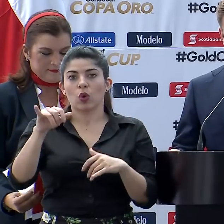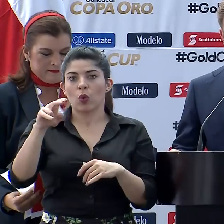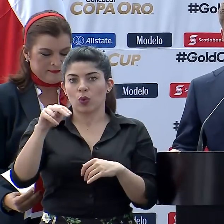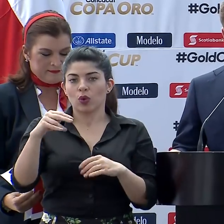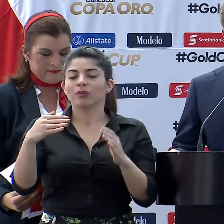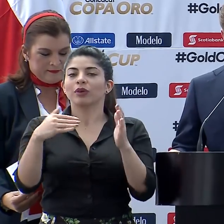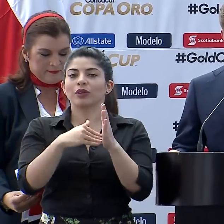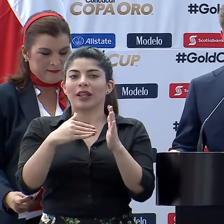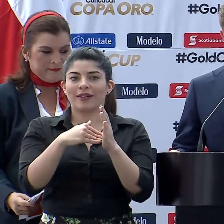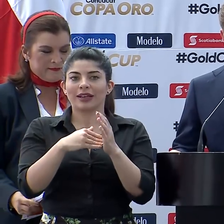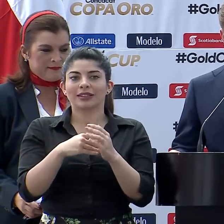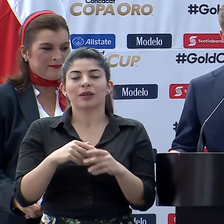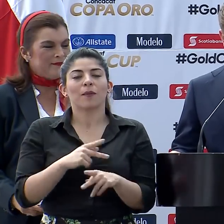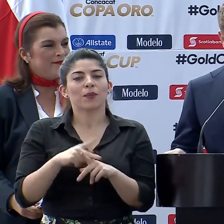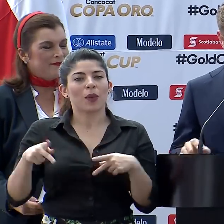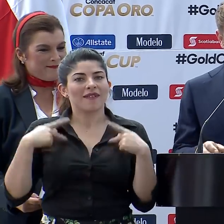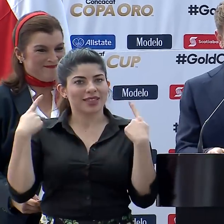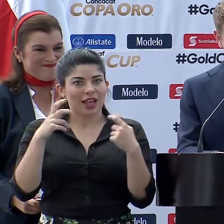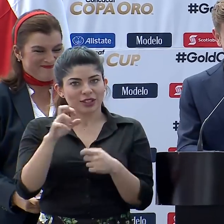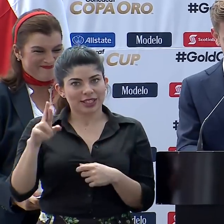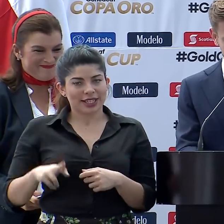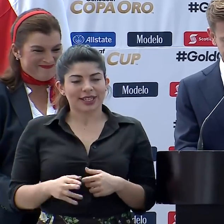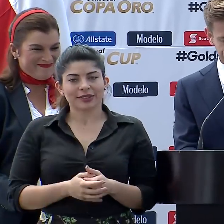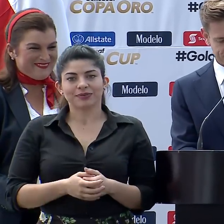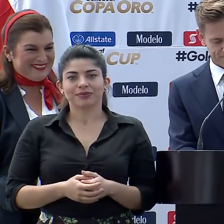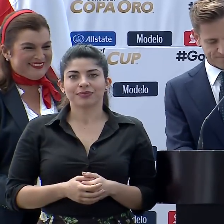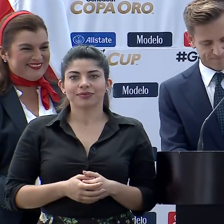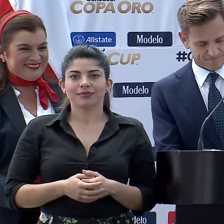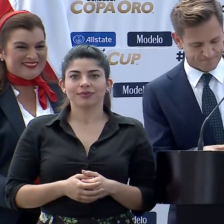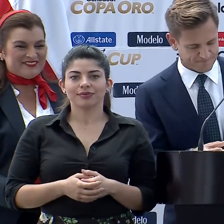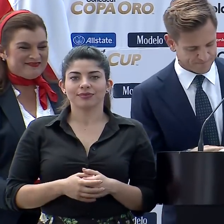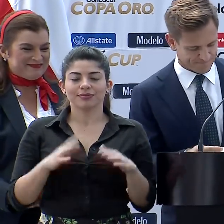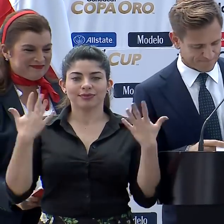nuevamente. Pura vida, Costa Rica.